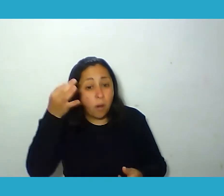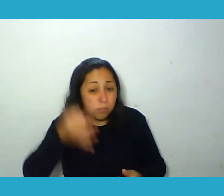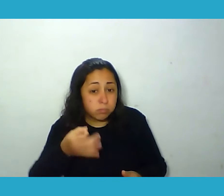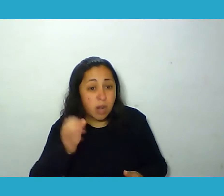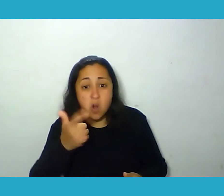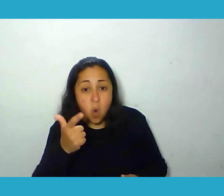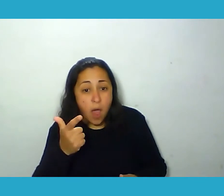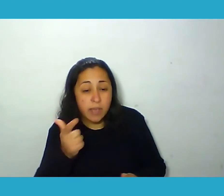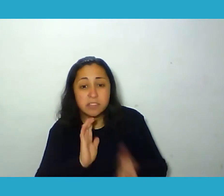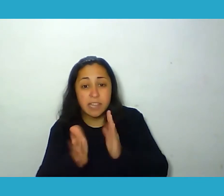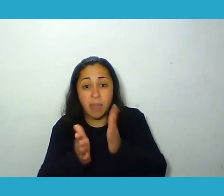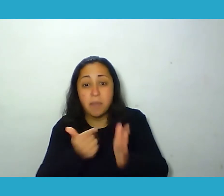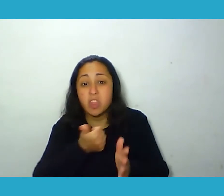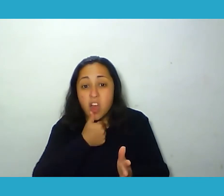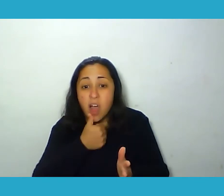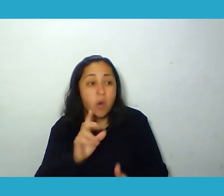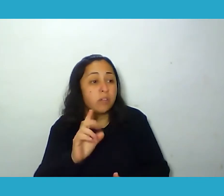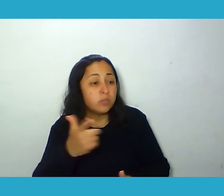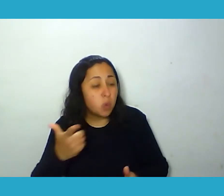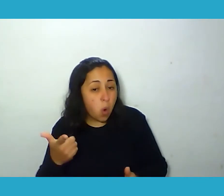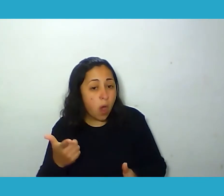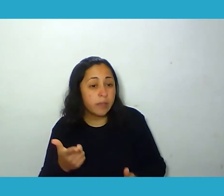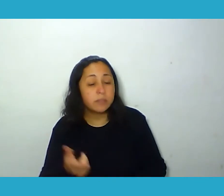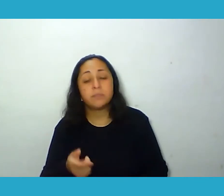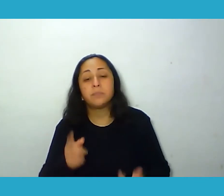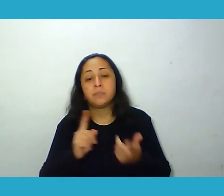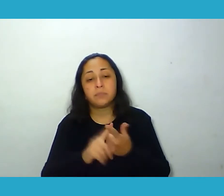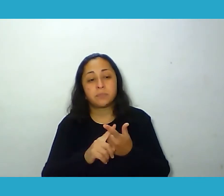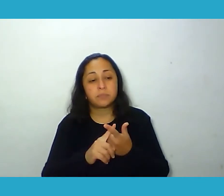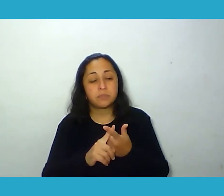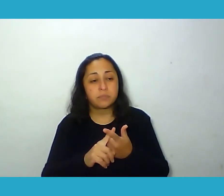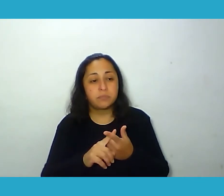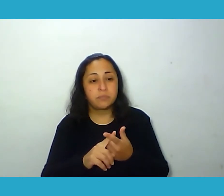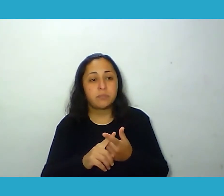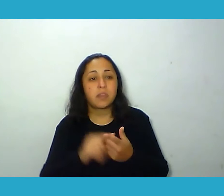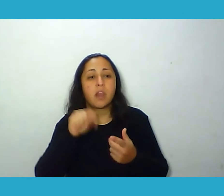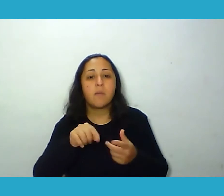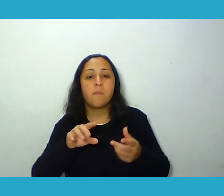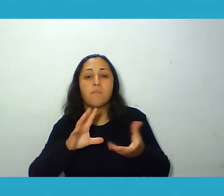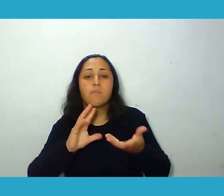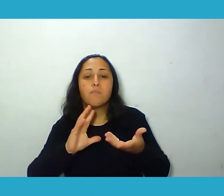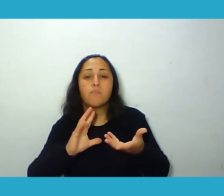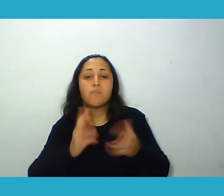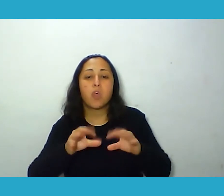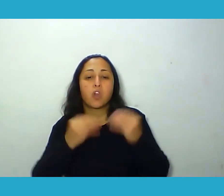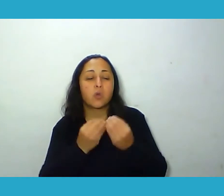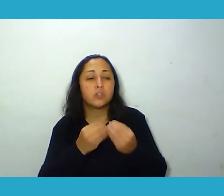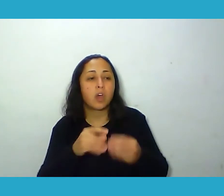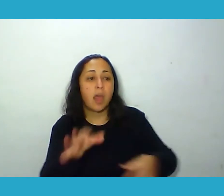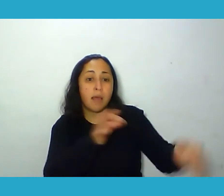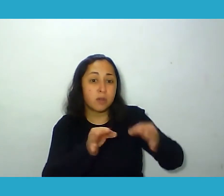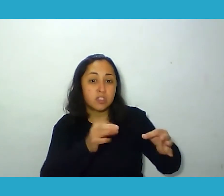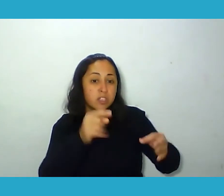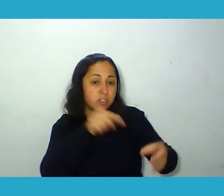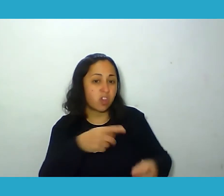aprovisionamiento adecuado? Hace años se viene poniendo una manguera en manguera. Concluye diciendo que no a este proyecto y que están